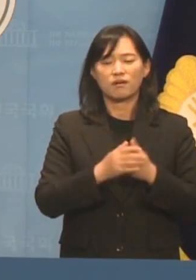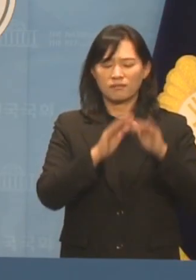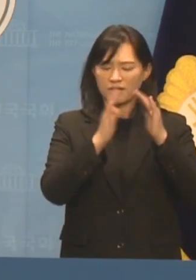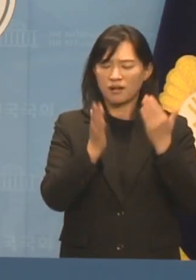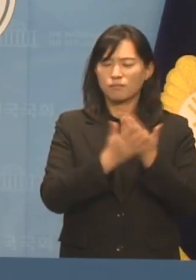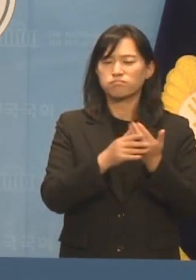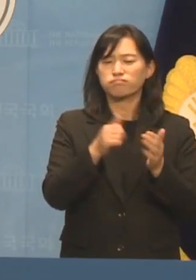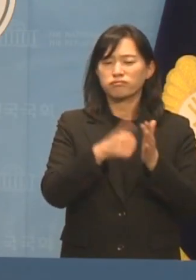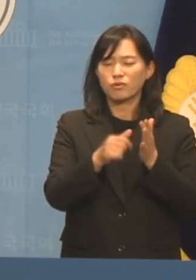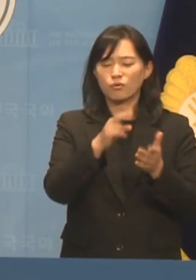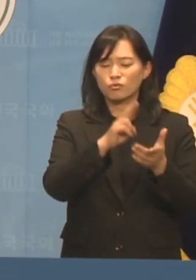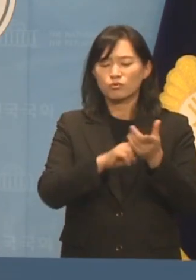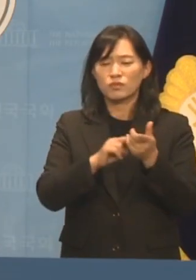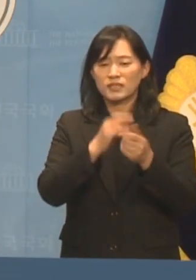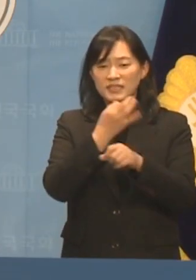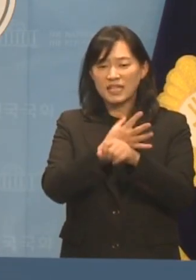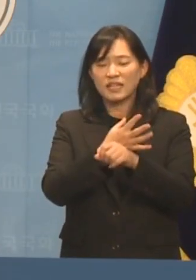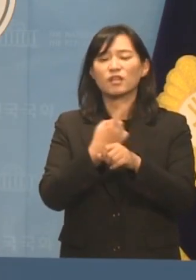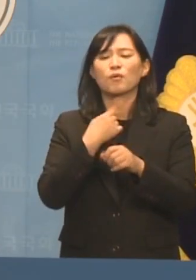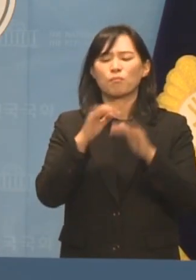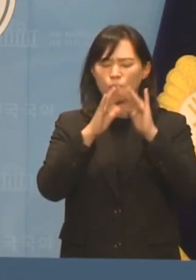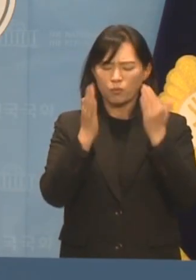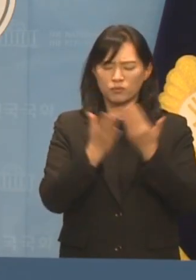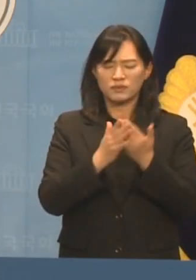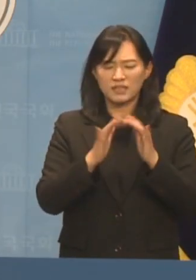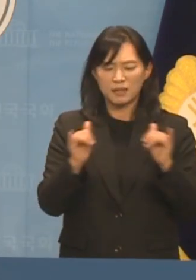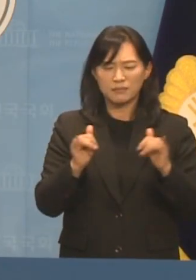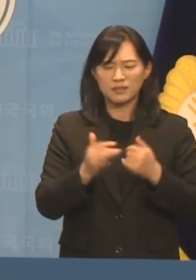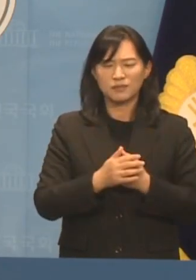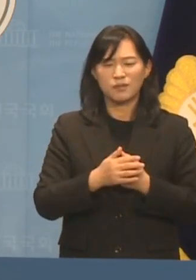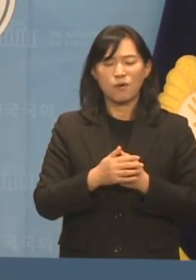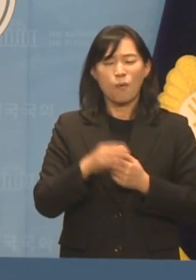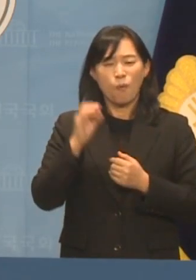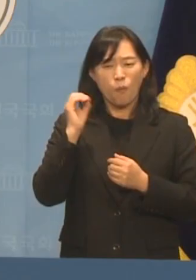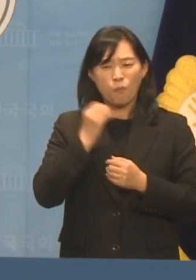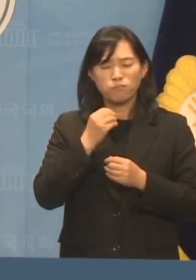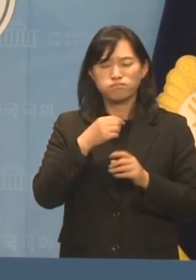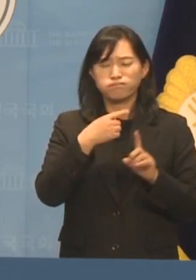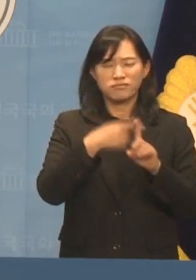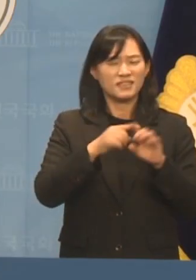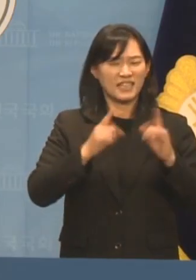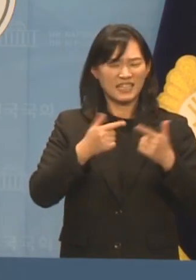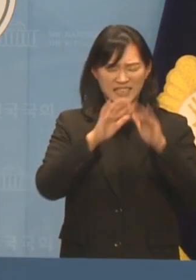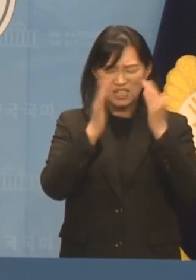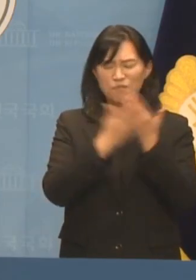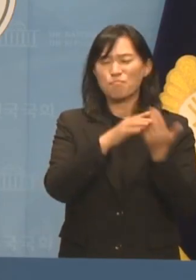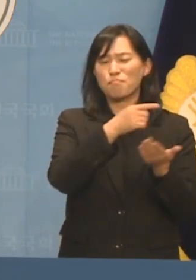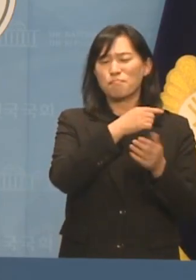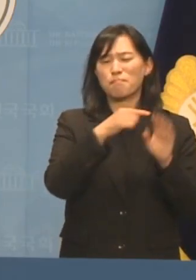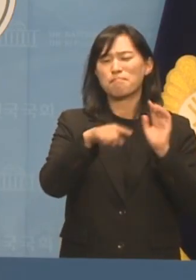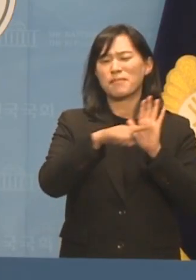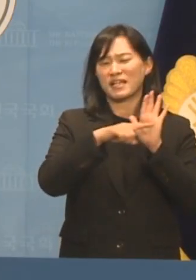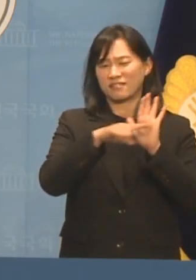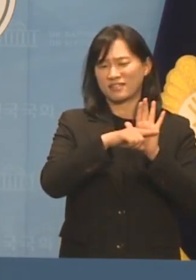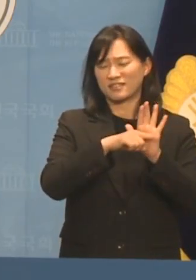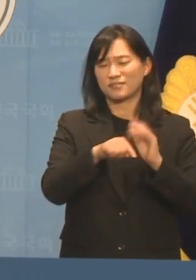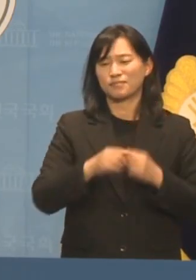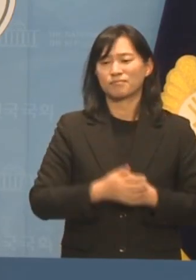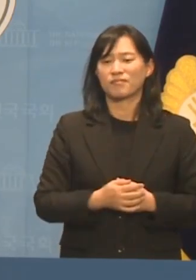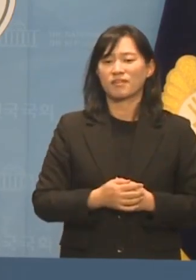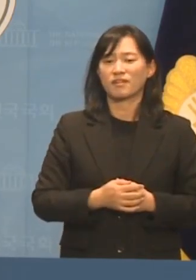구입한 채권자들 모두에게는 홈 마이너스입니다. 왜 MBK 파트너스 김병주